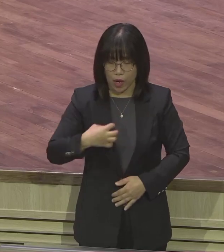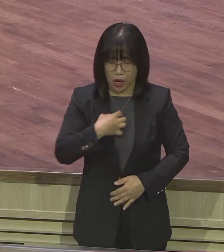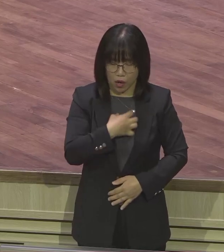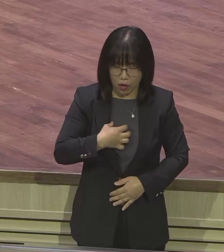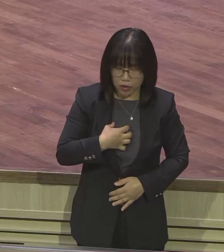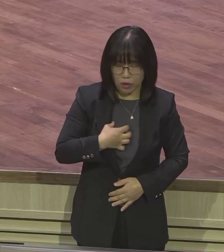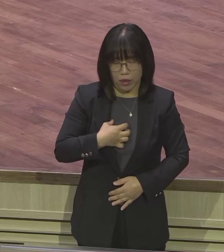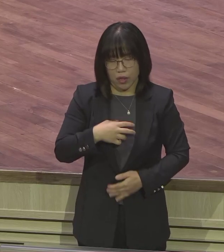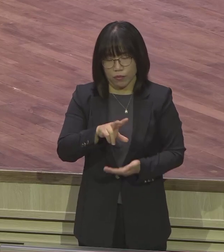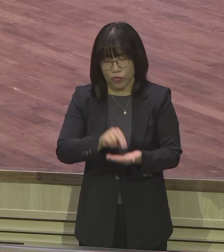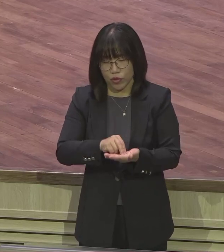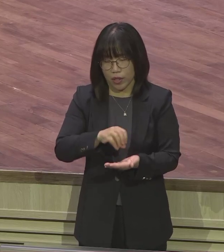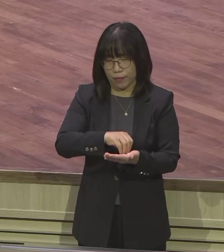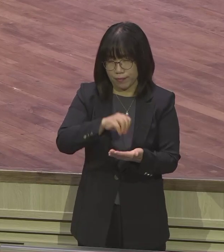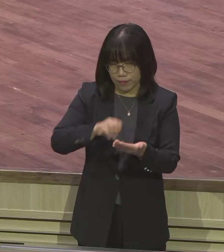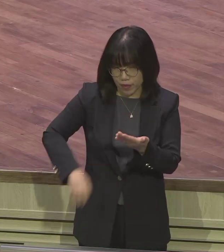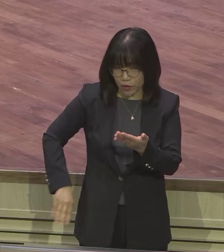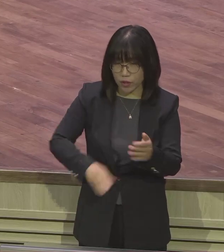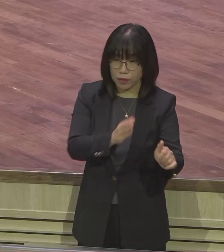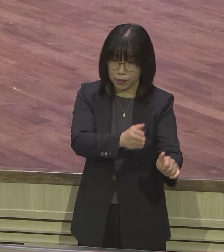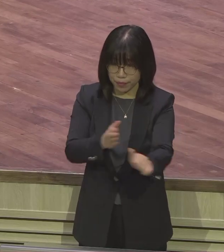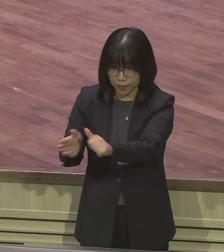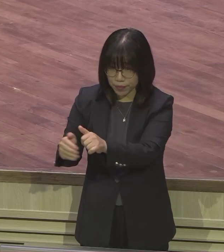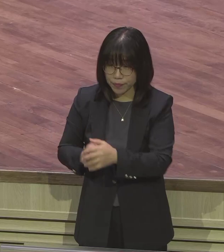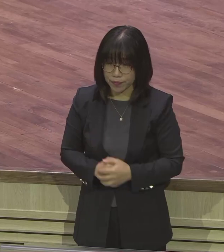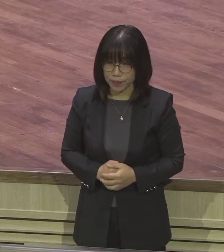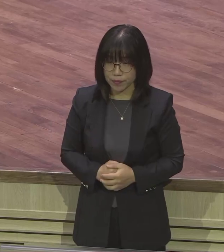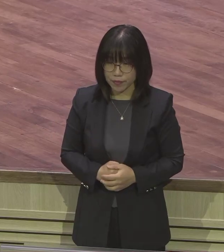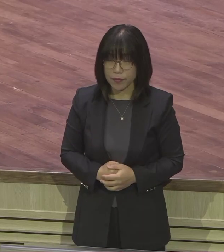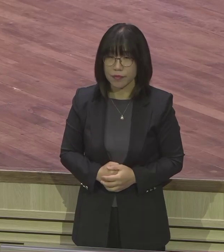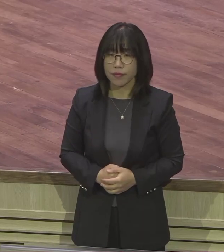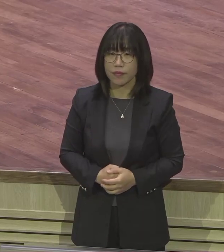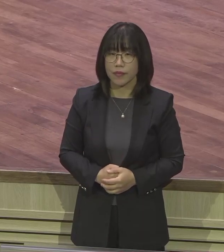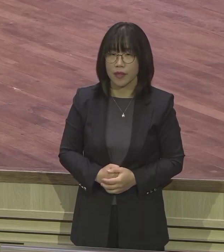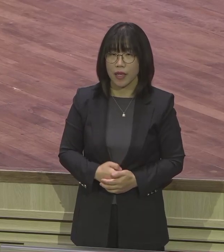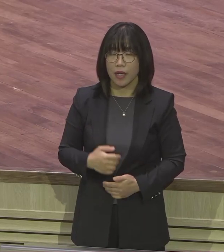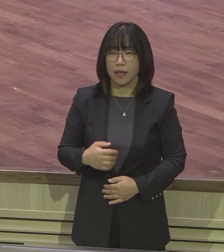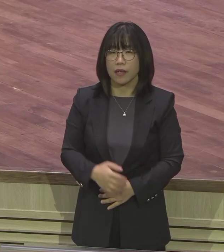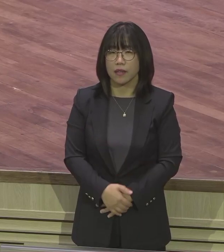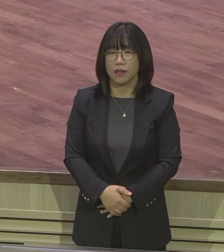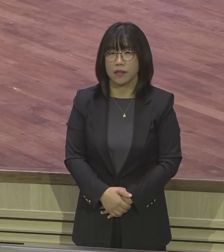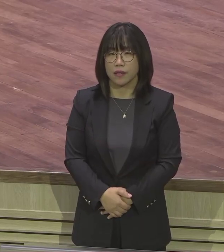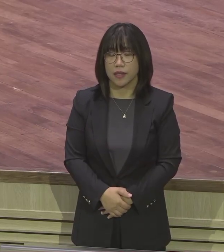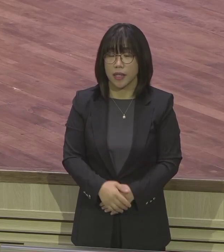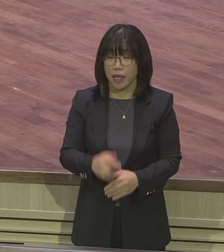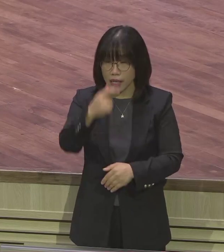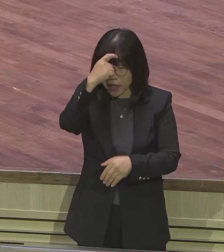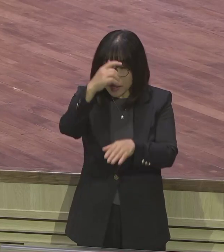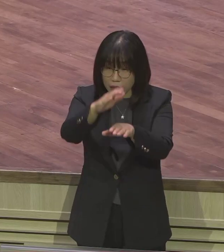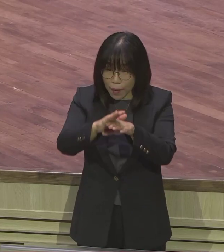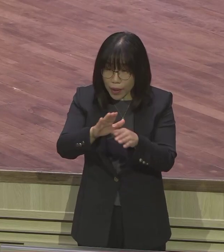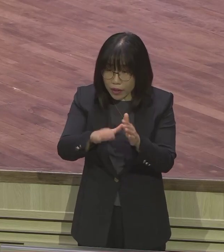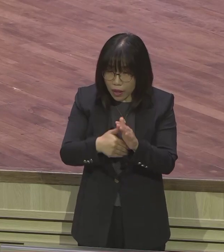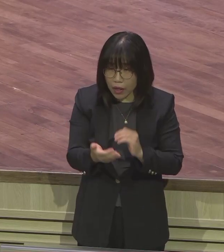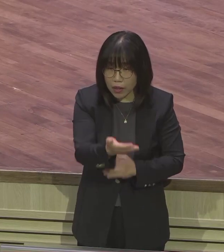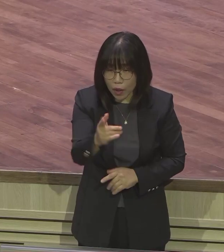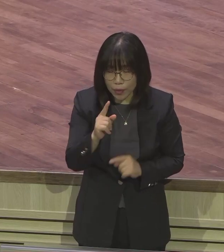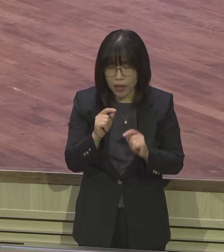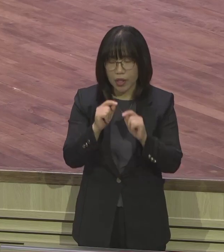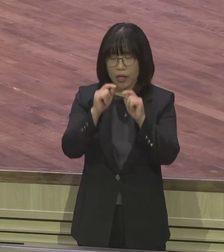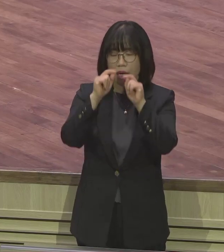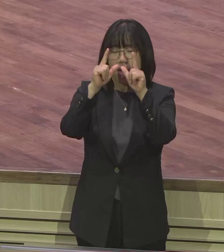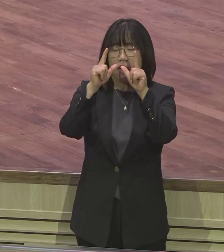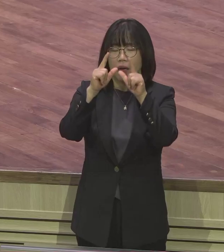내려놓으시 바랍니다. 여기 신앙생활 맛있는 거예요. 아 그렇구나. 예배 통해 다 답장해요.